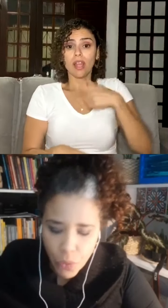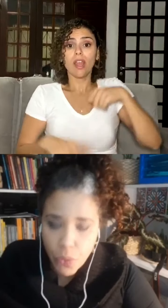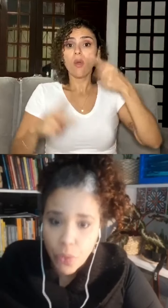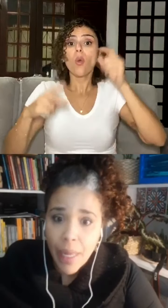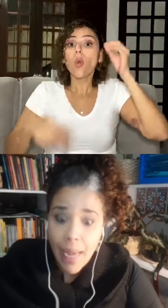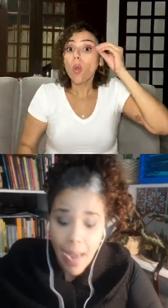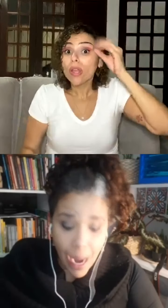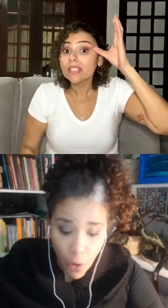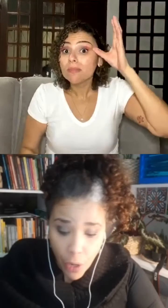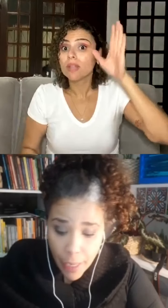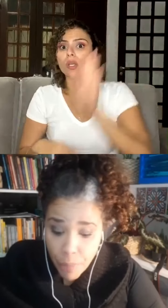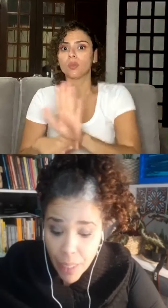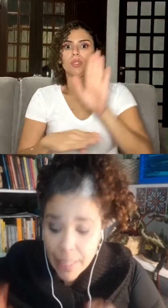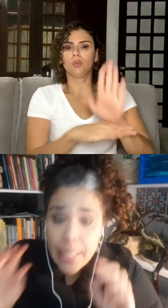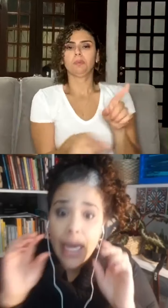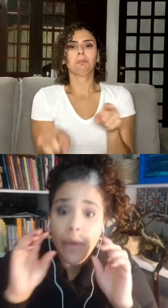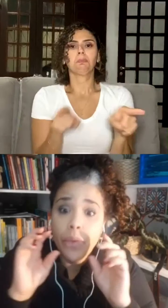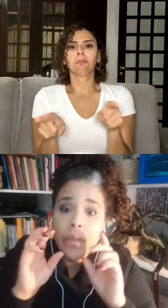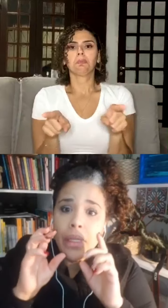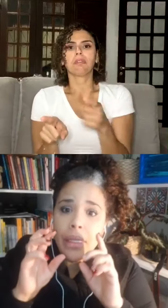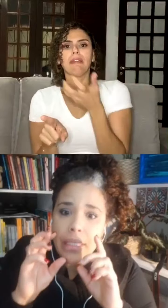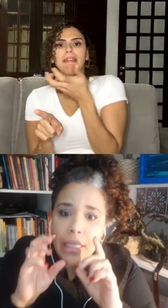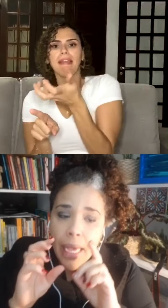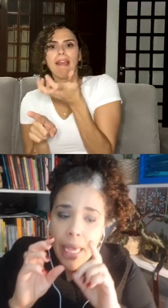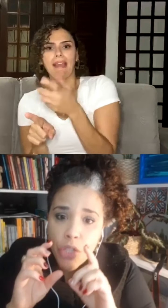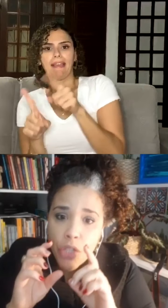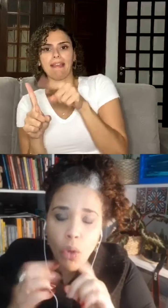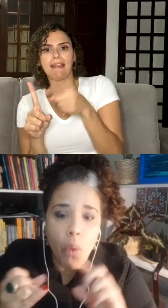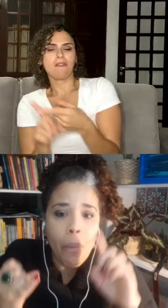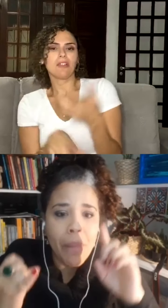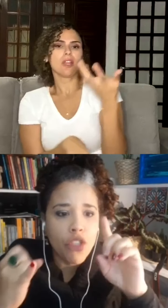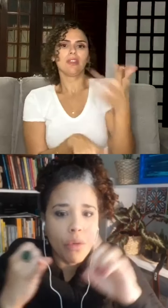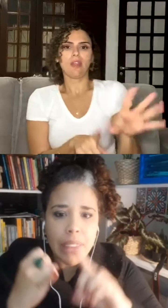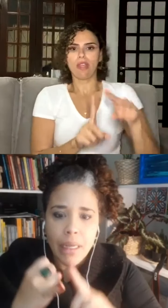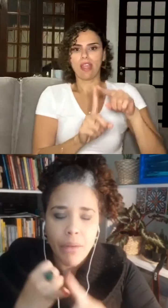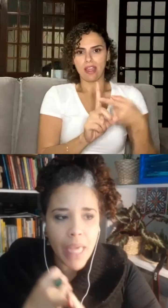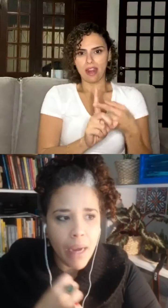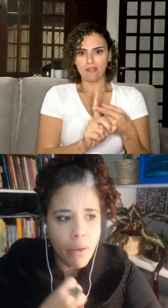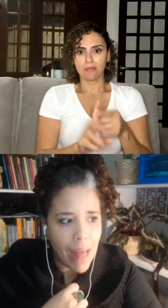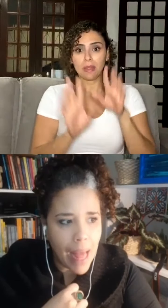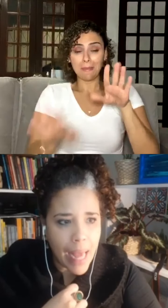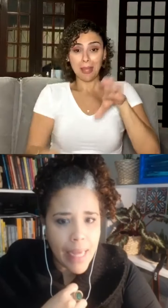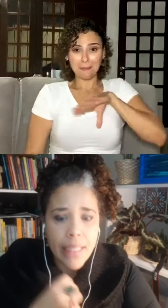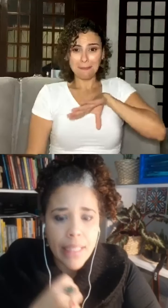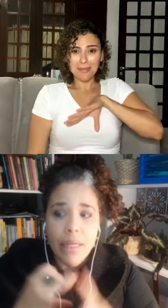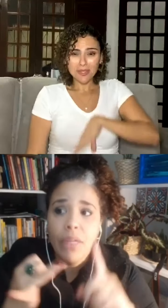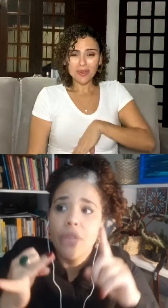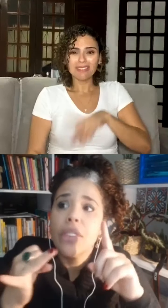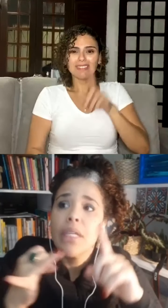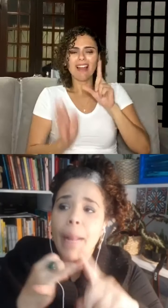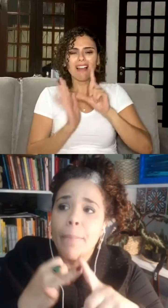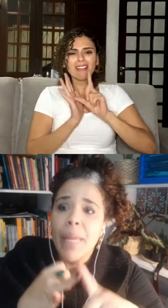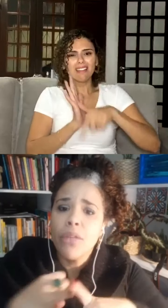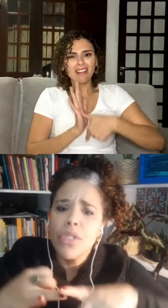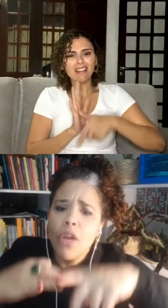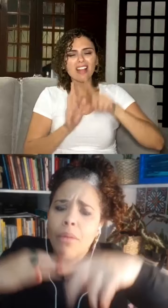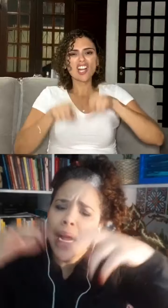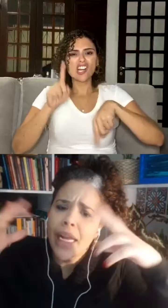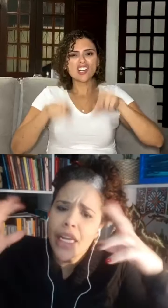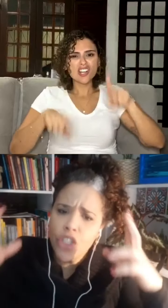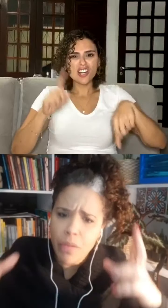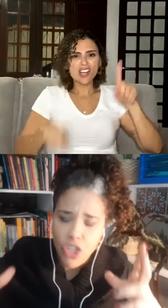mundo. Agora, se eu estou com menstruação irregular, se eu tenho sangramentos em